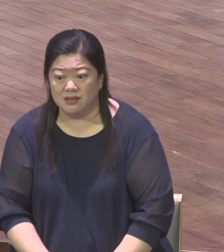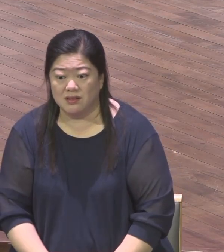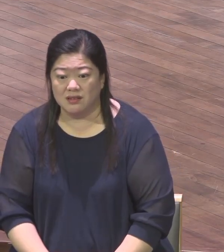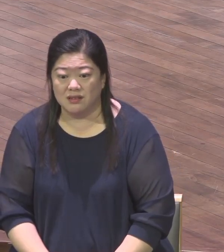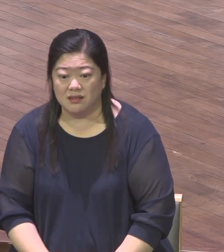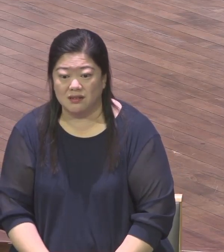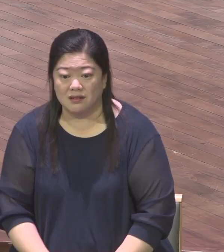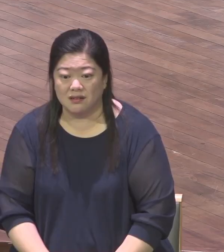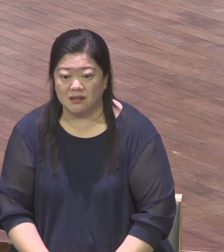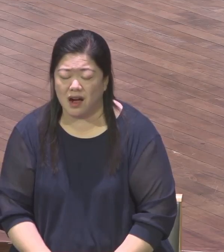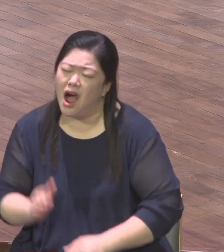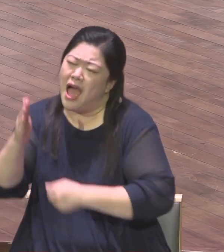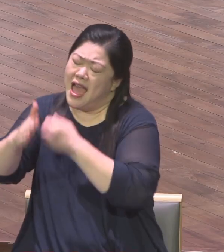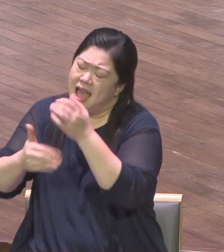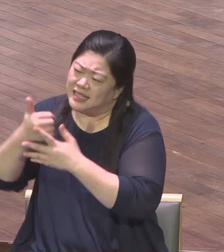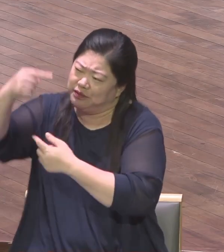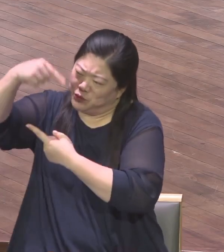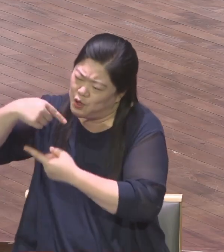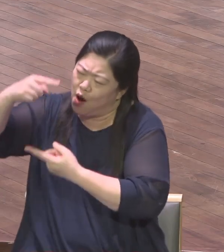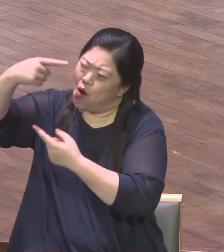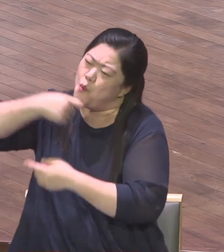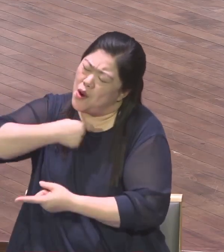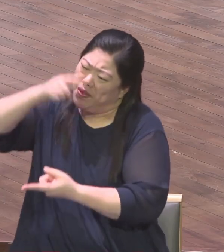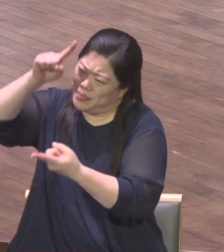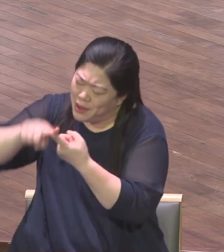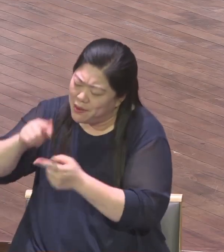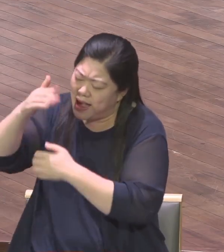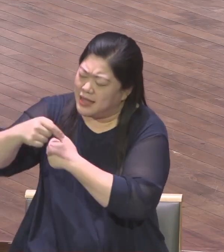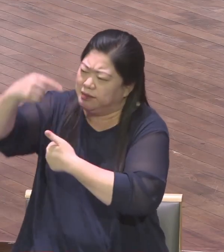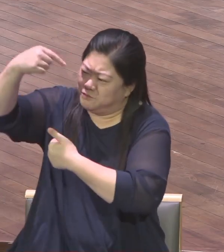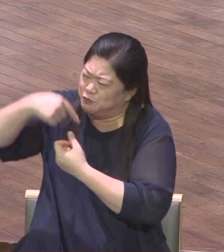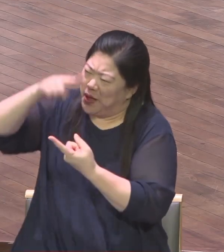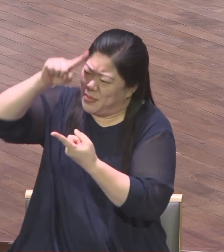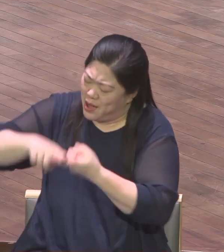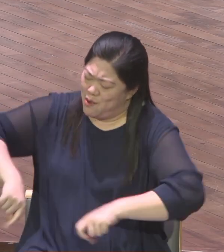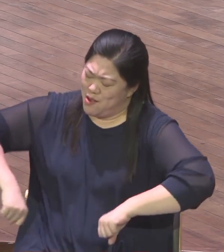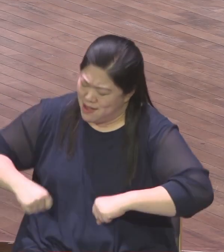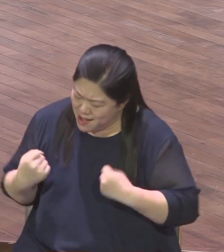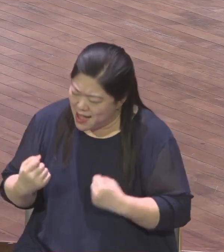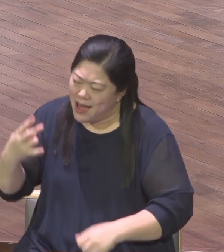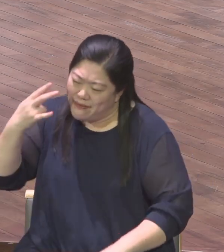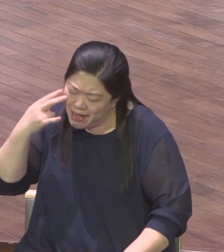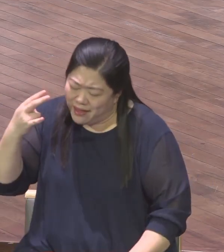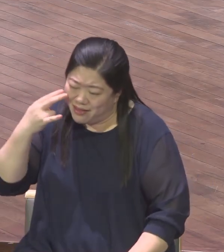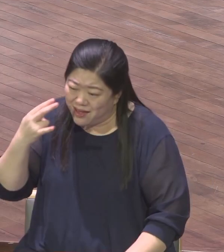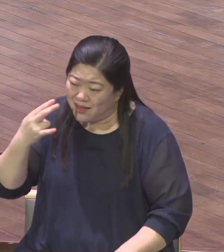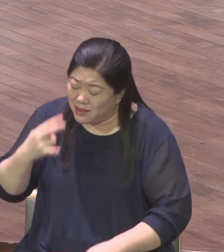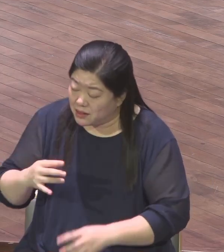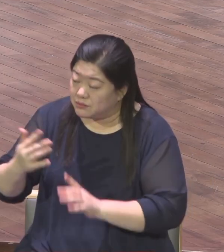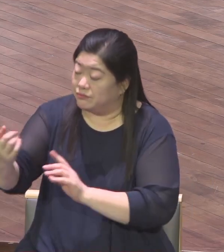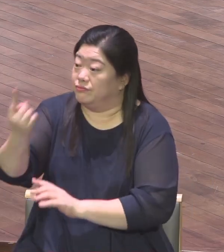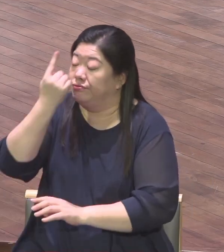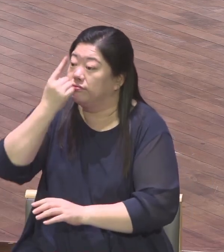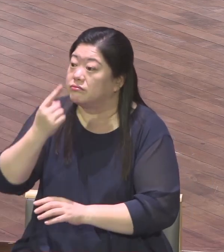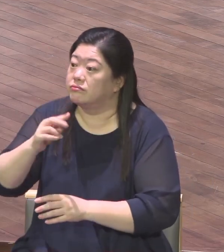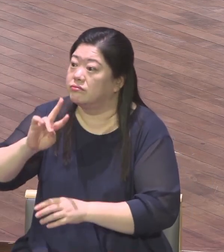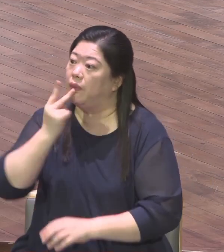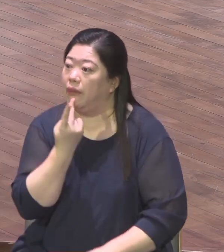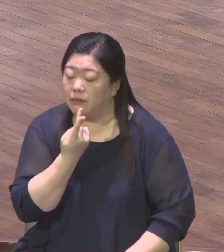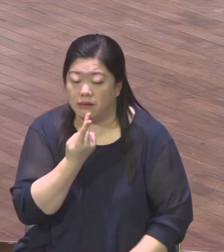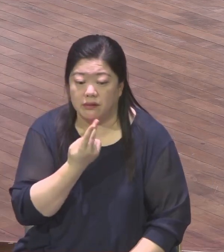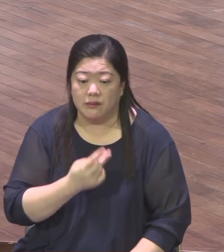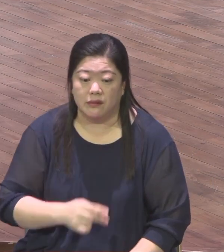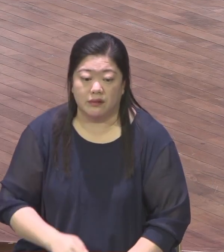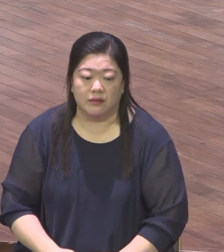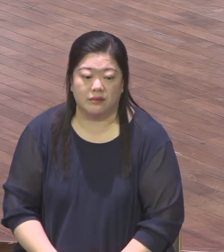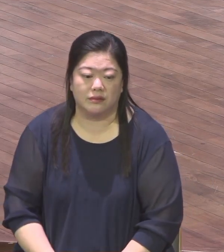하나님을 믿는다고 하면서 실패하는 이유가 어디서 발생합니까? 왜 실패합니까?